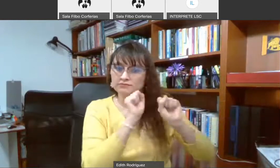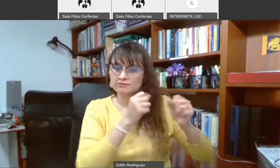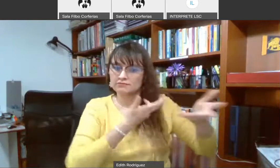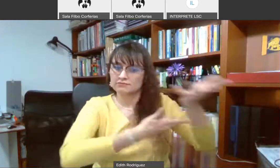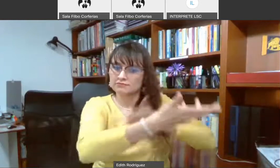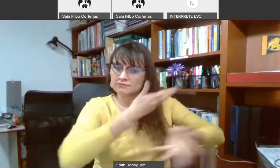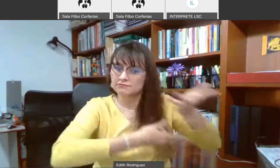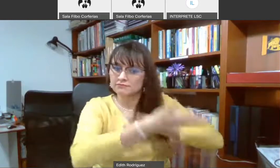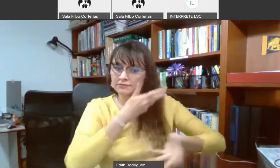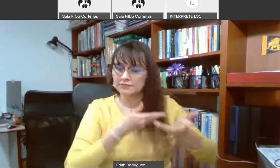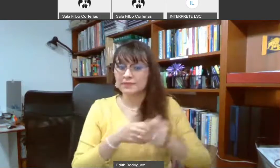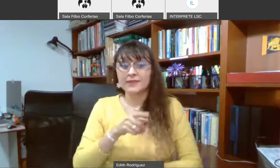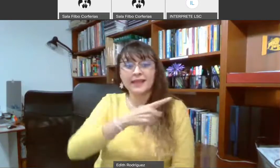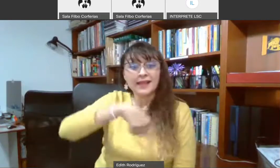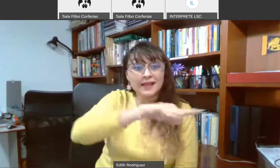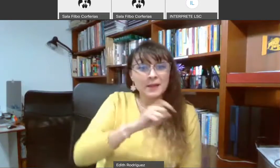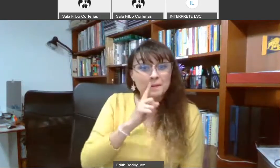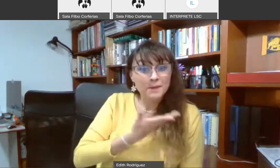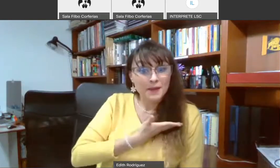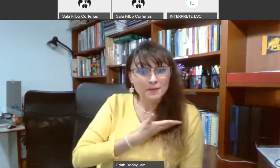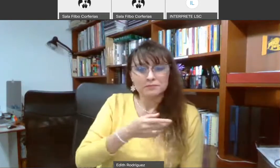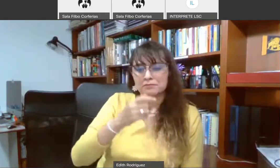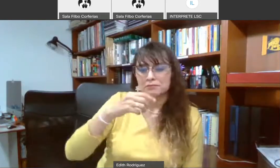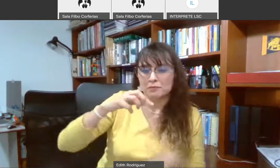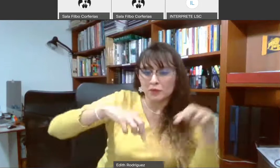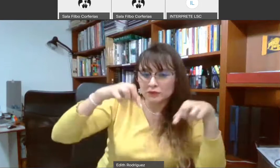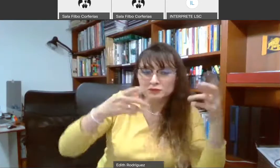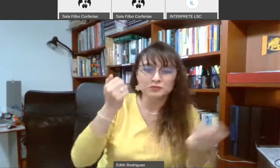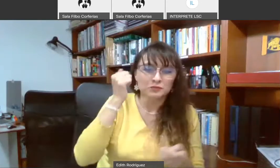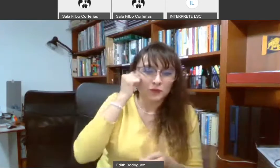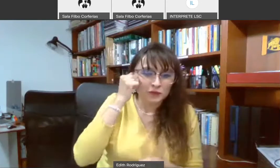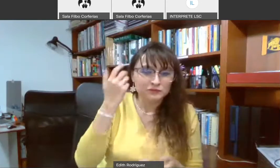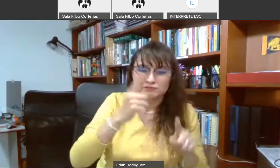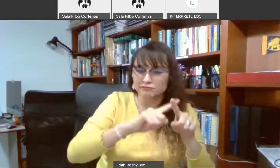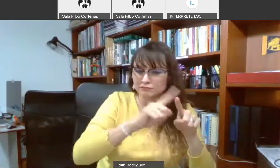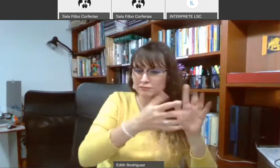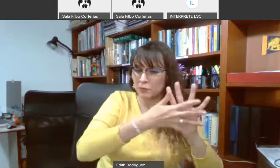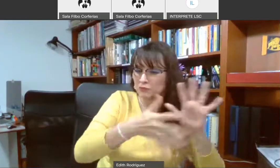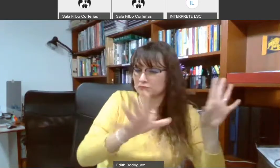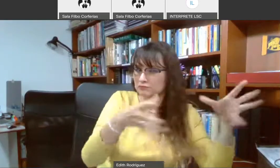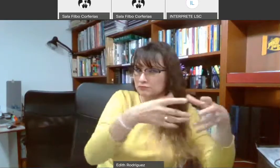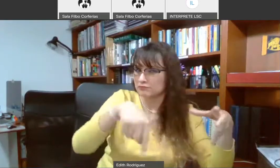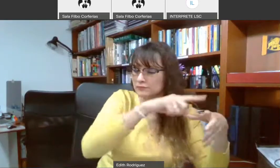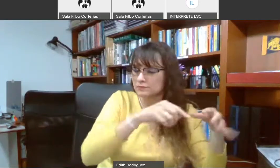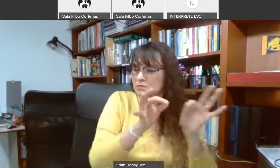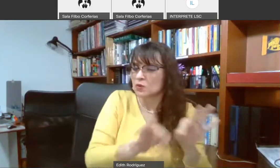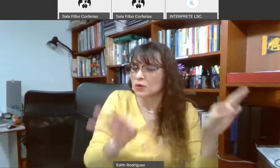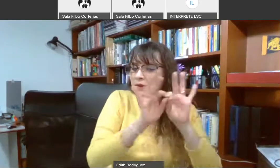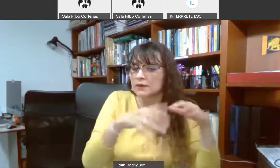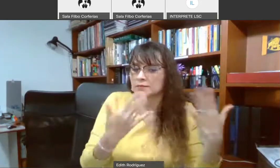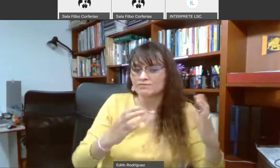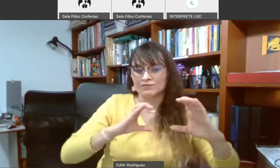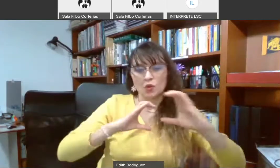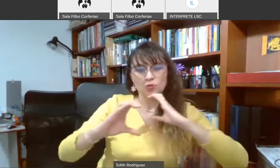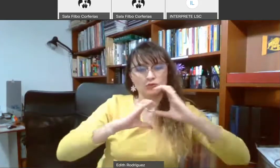que está en una segunda lengua para las personas sordas. Y así poder hacer esta interacción. Los profesionales, los